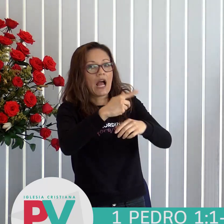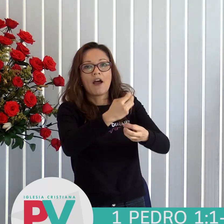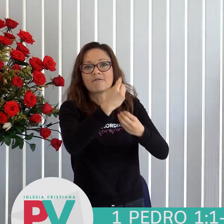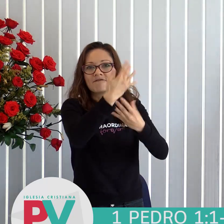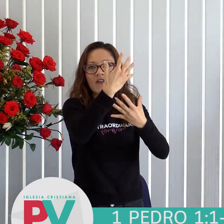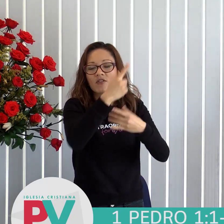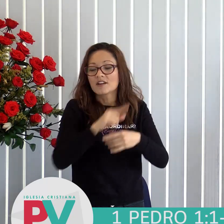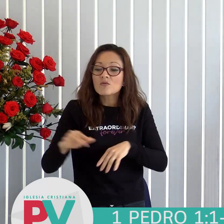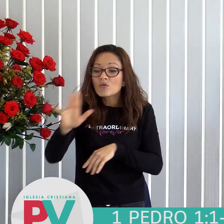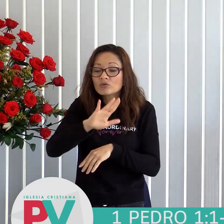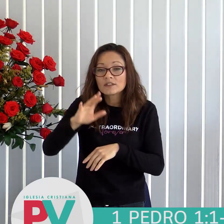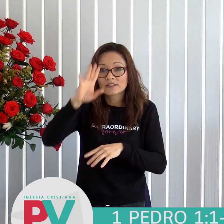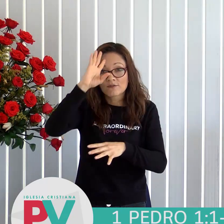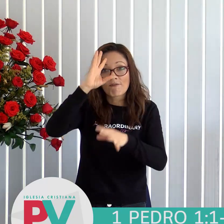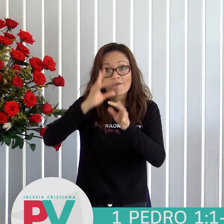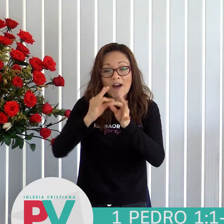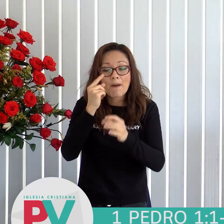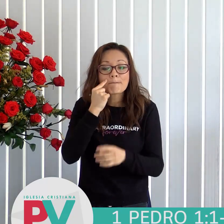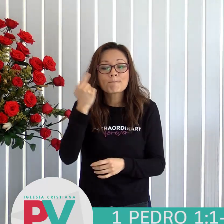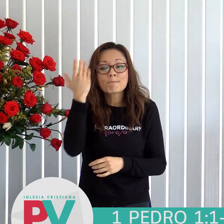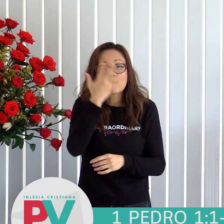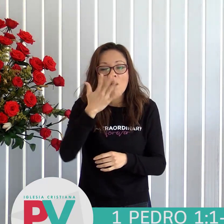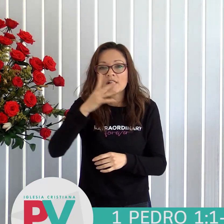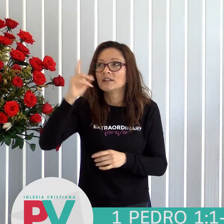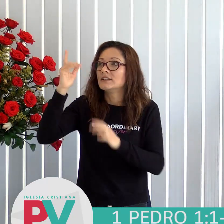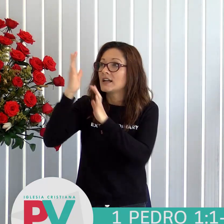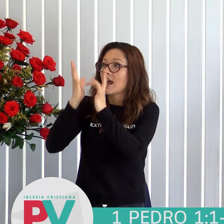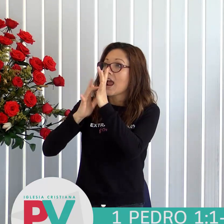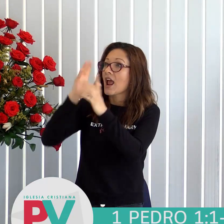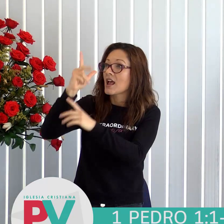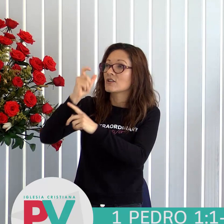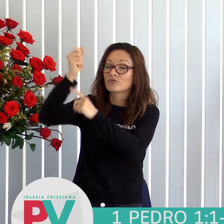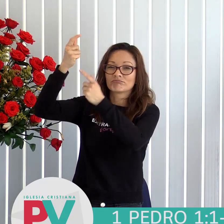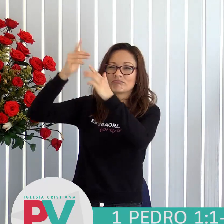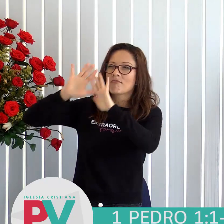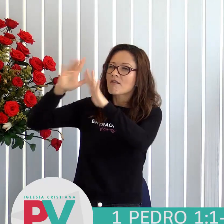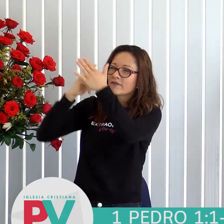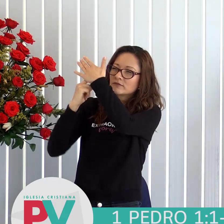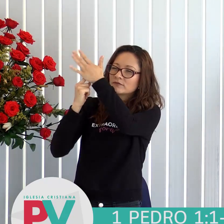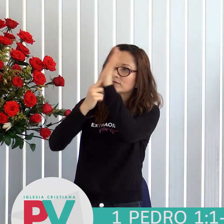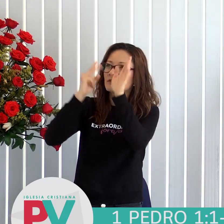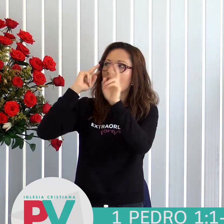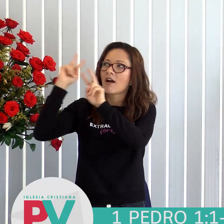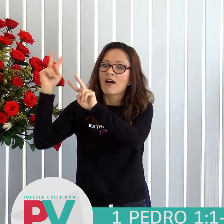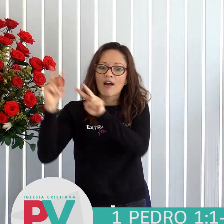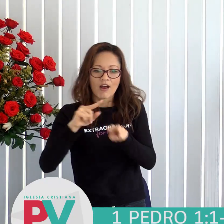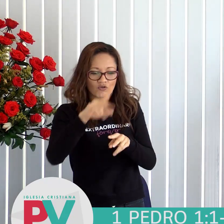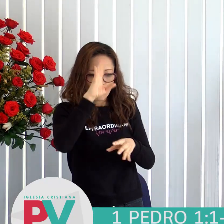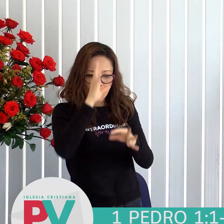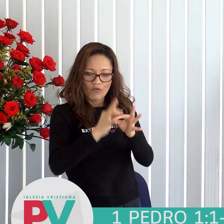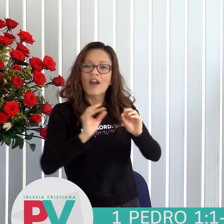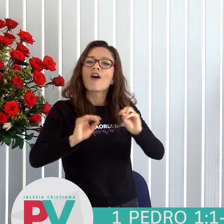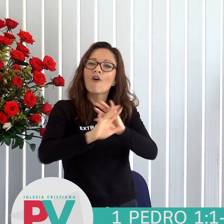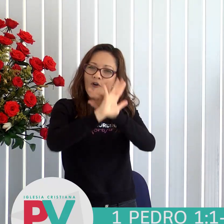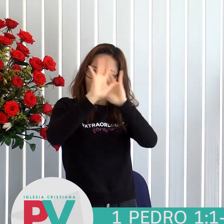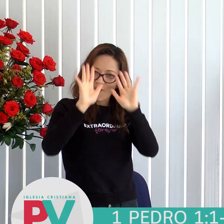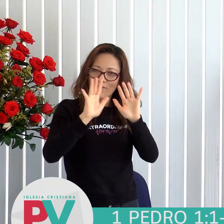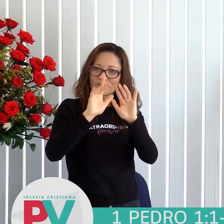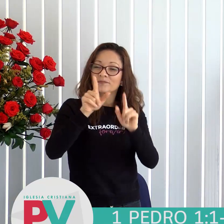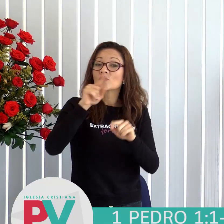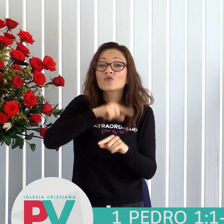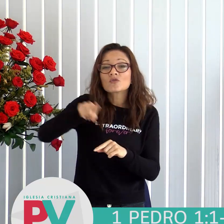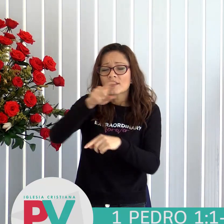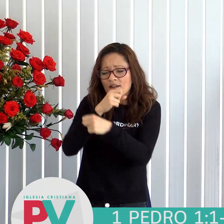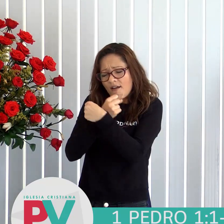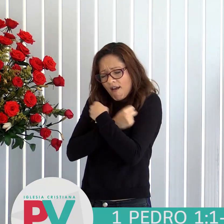y honra cuando sea manifestado Jesucristo, a quien amáis sin haberle visto, en quien